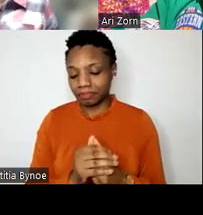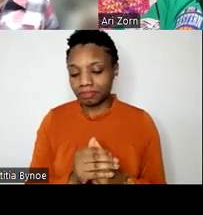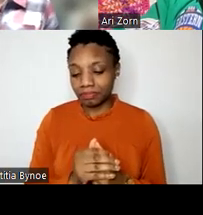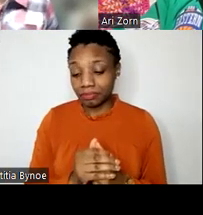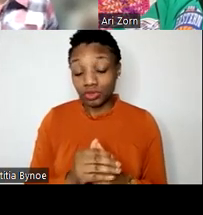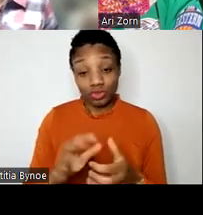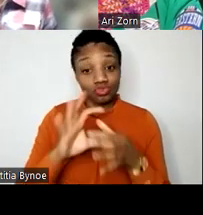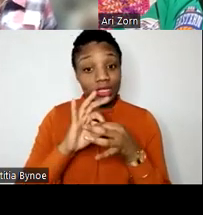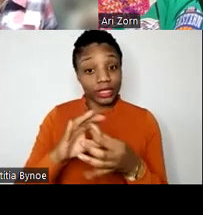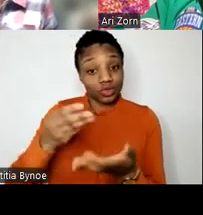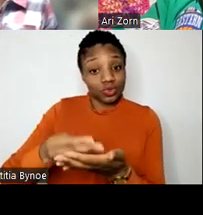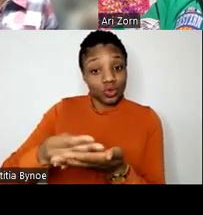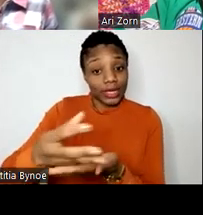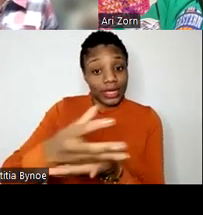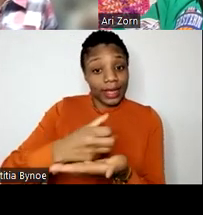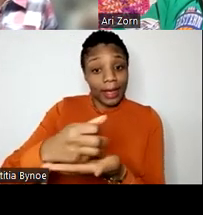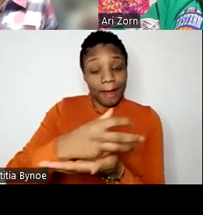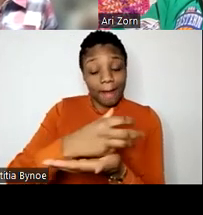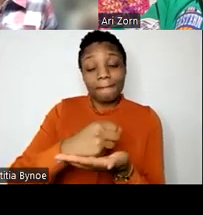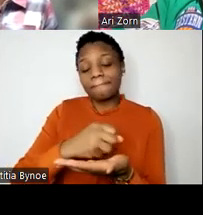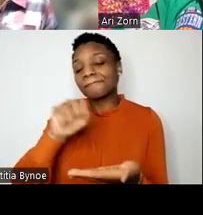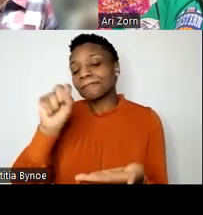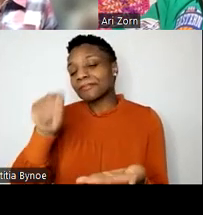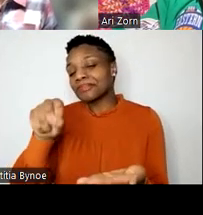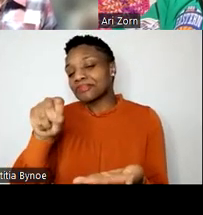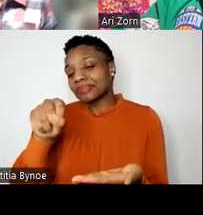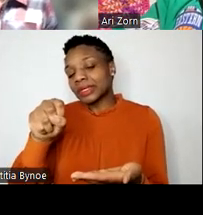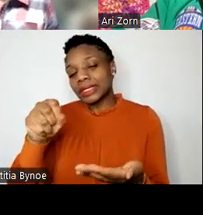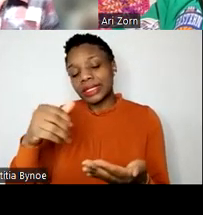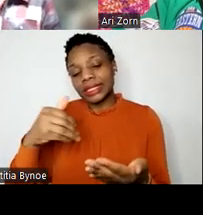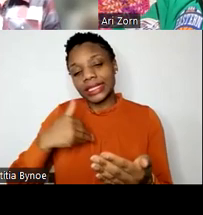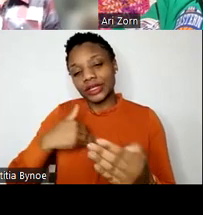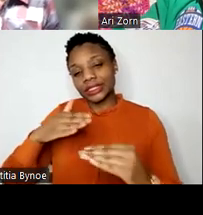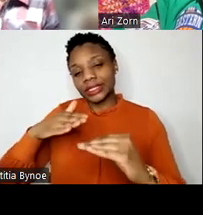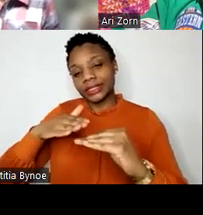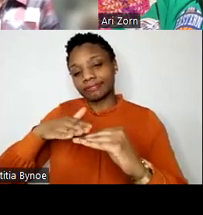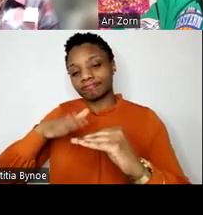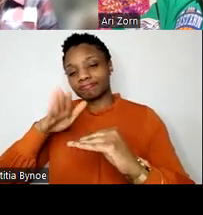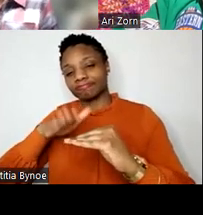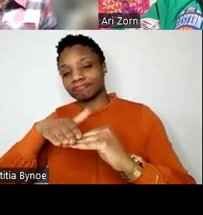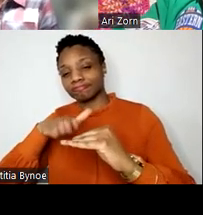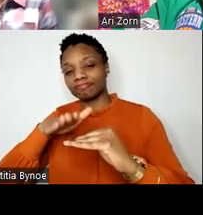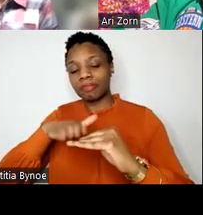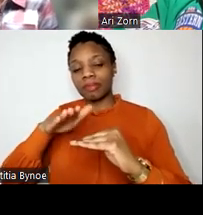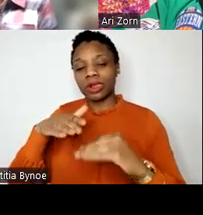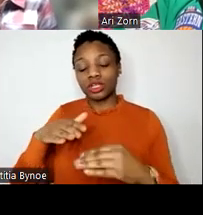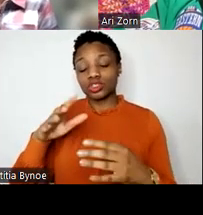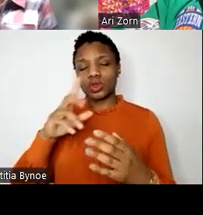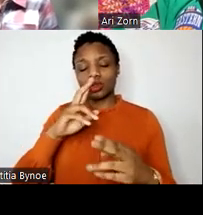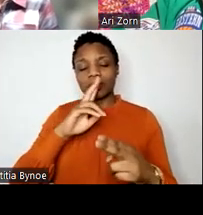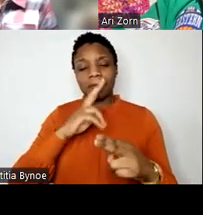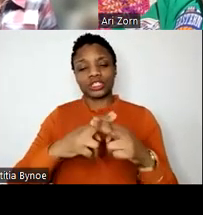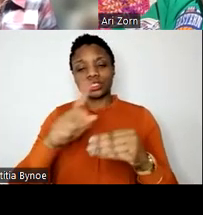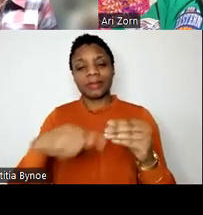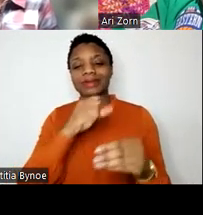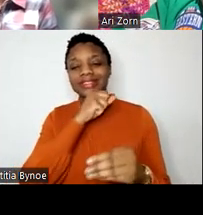Ah tratando de contestar hay un un límite de un